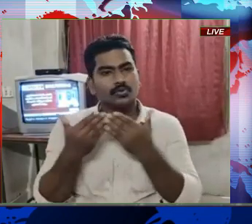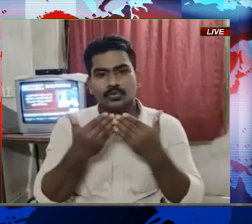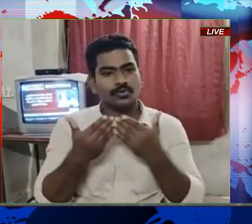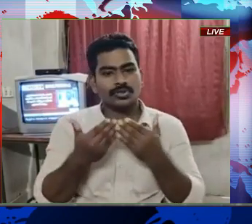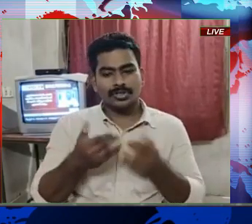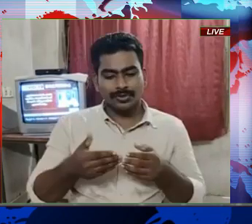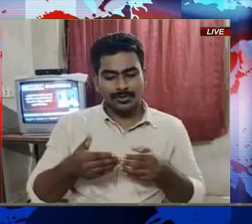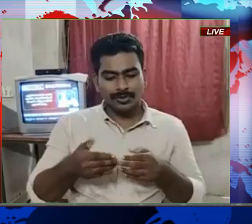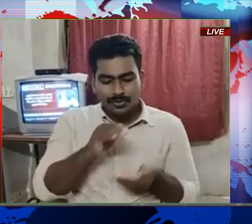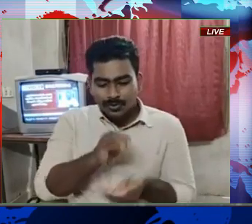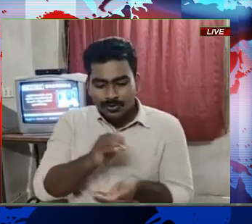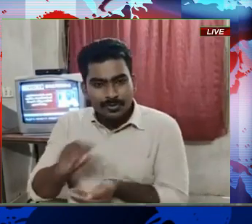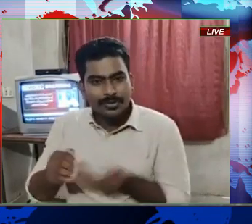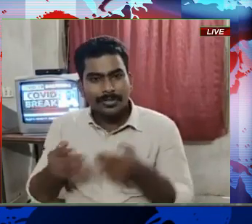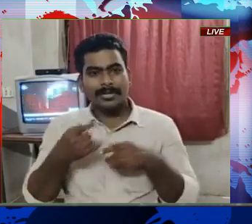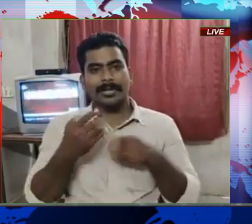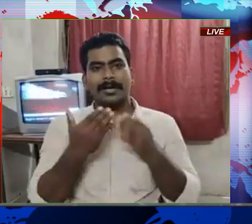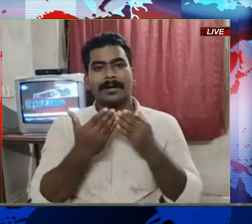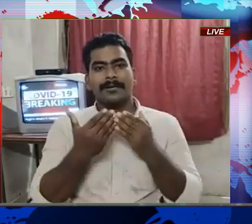അതിൻ്റെ ഭാഗമായി